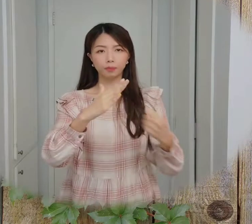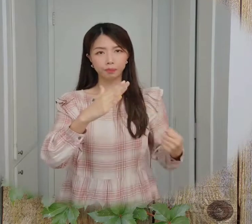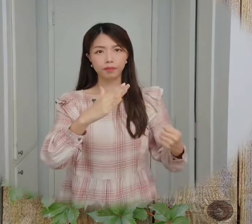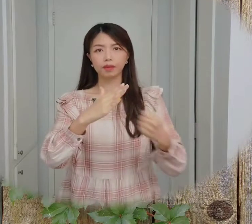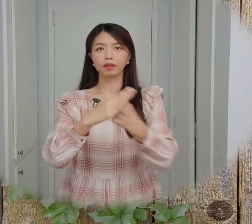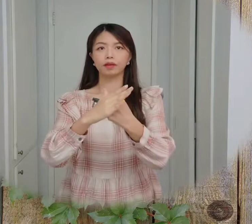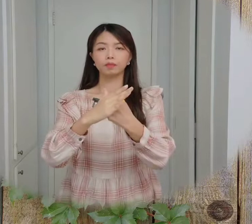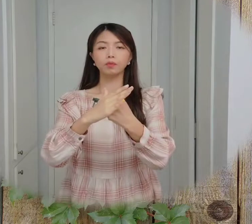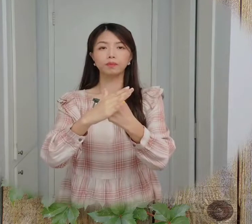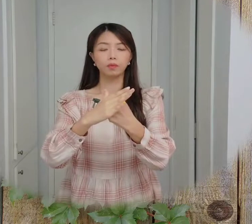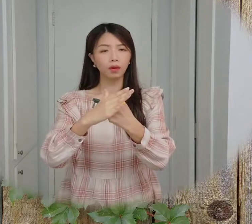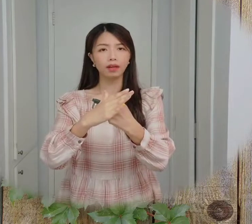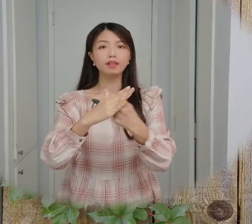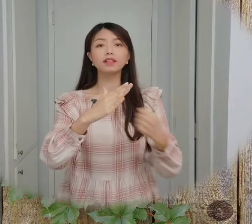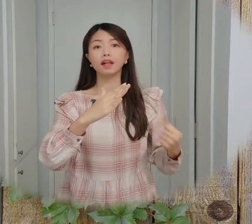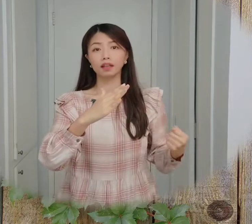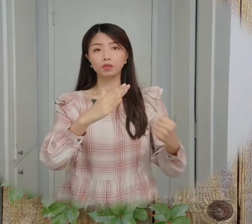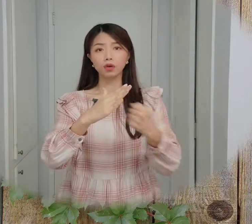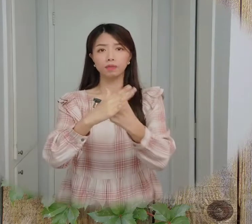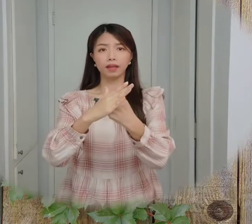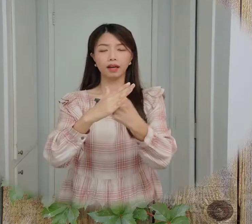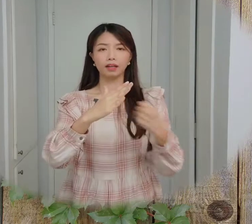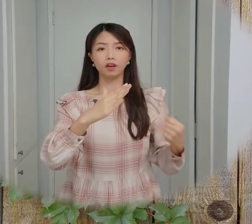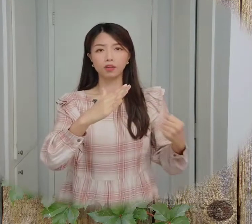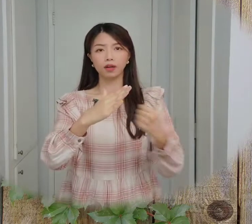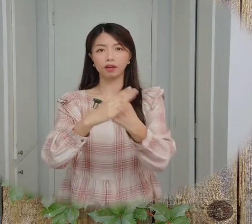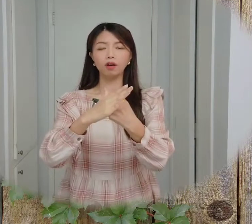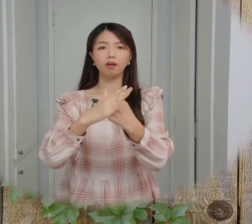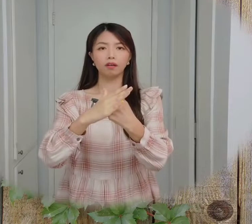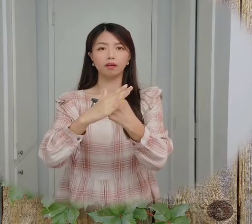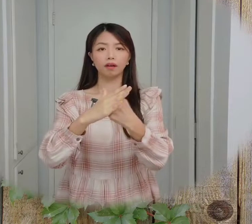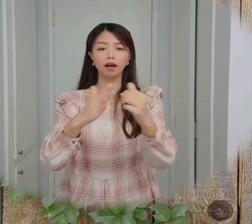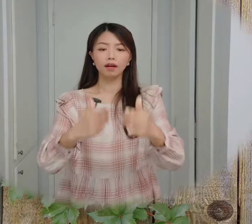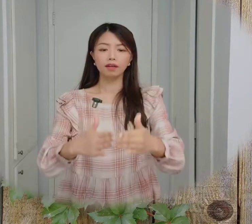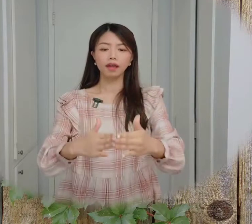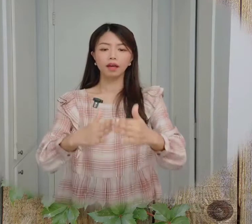거예요. 뭔가 이렇게 의지를 나타내는 수어입니다. 결정하는 거.